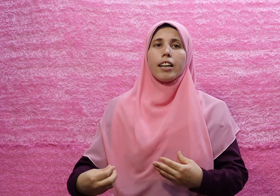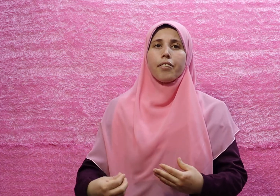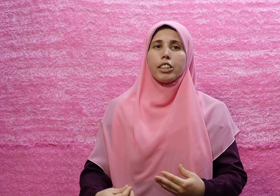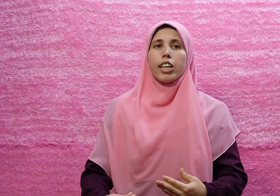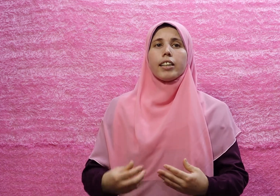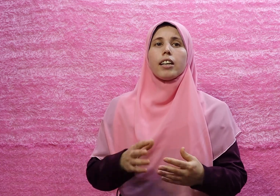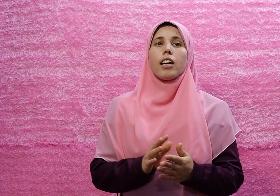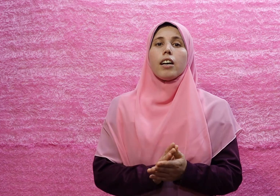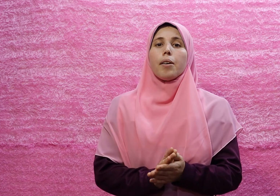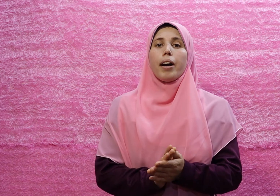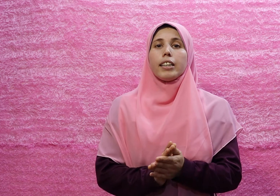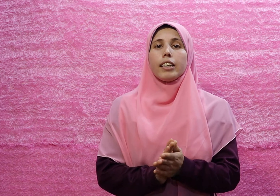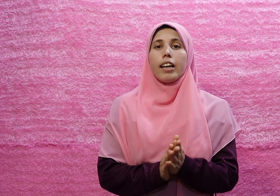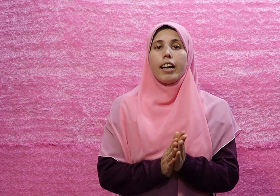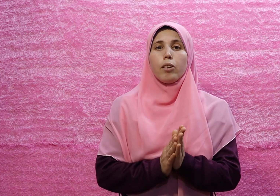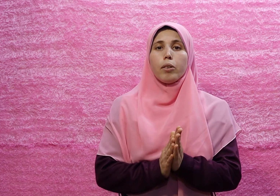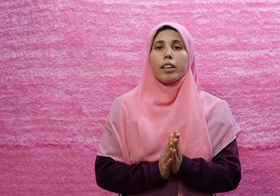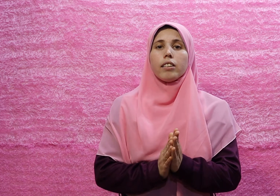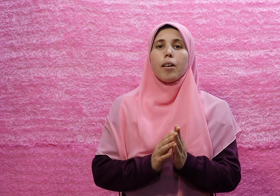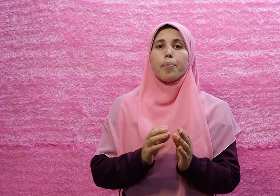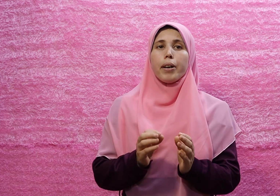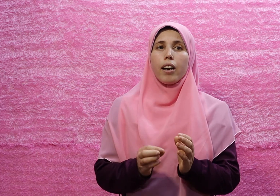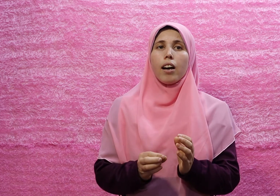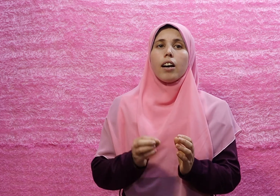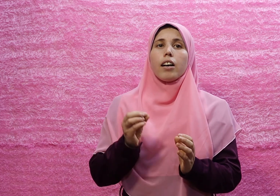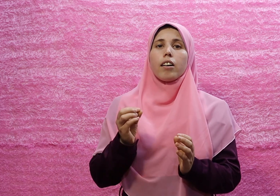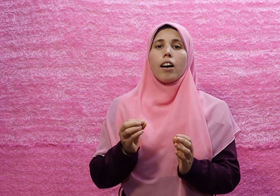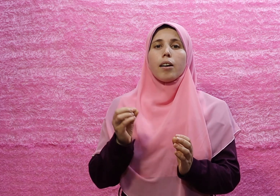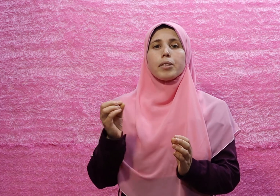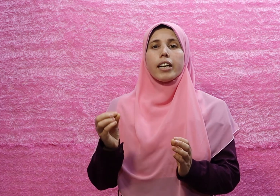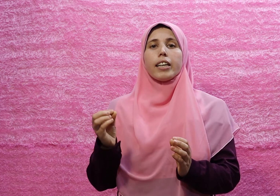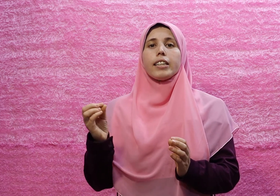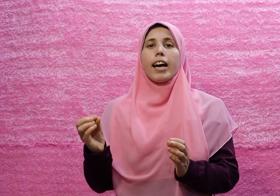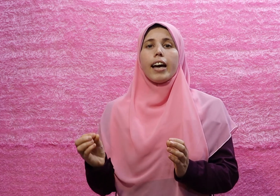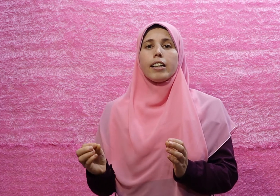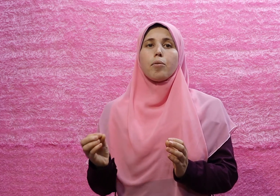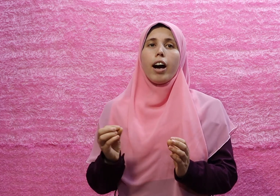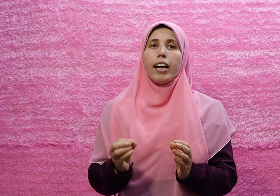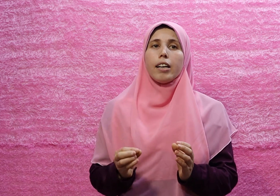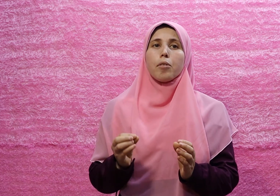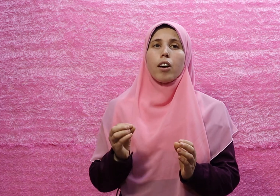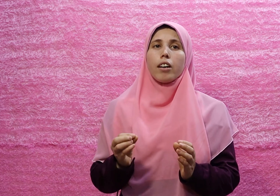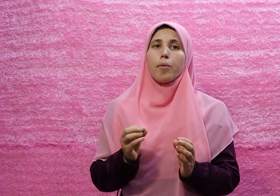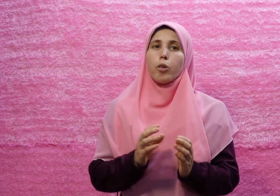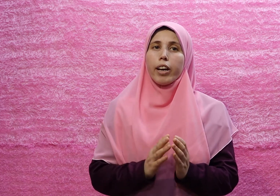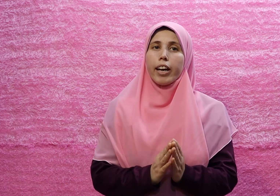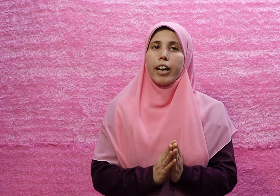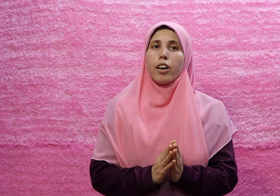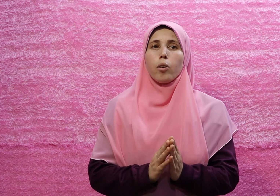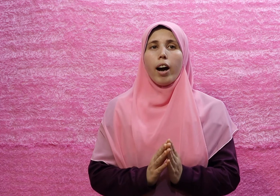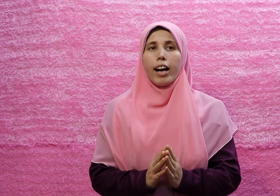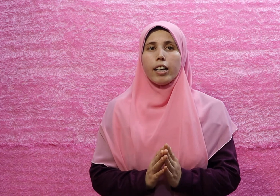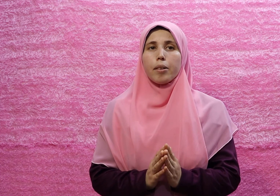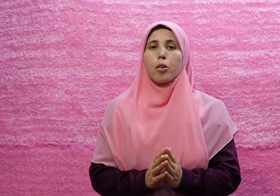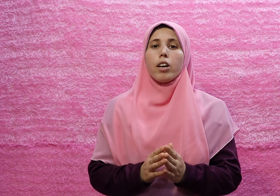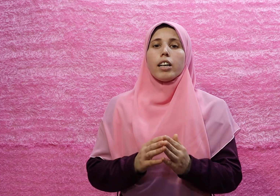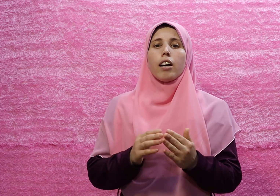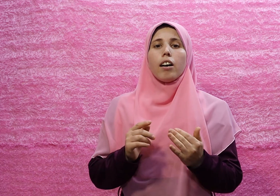في الجنه. بعد كده يا حلوين ربنا كرم سيدنا ادم وعلمه. كرمه ايه؟ وعلمه،